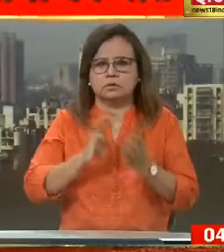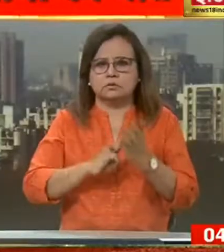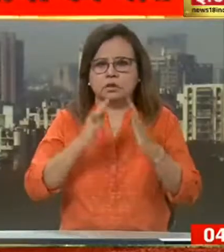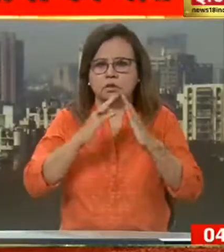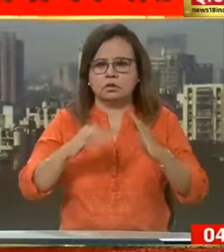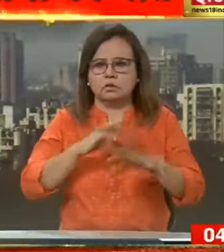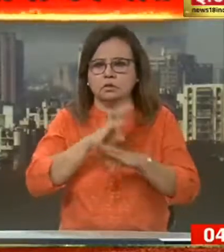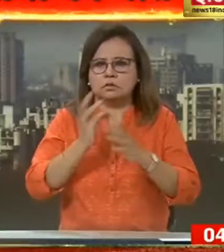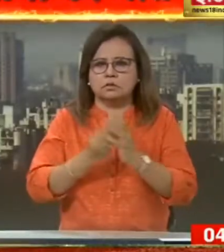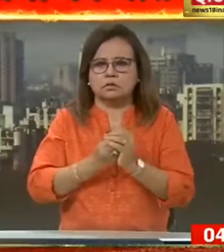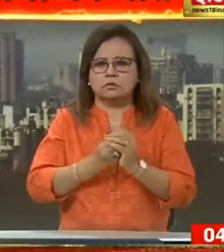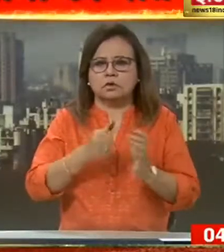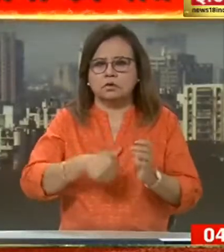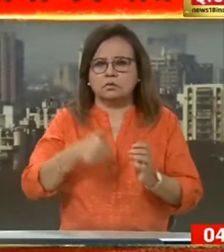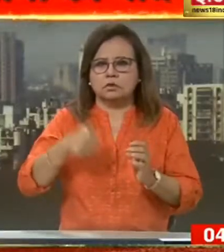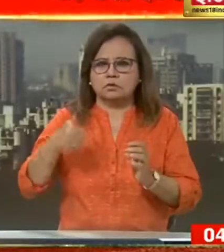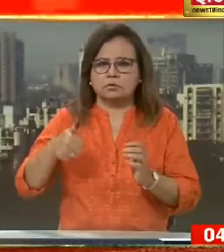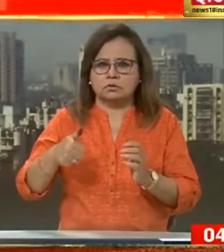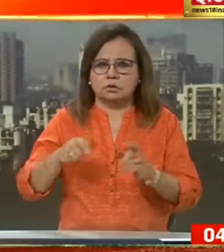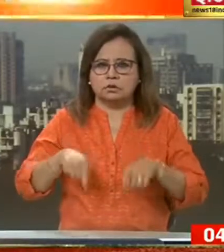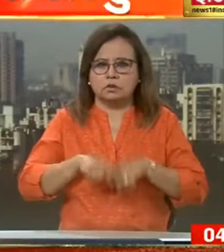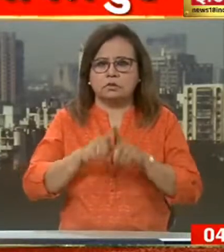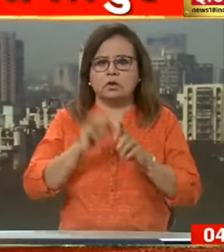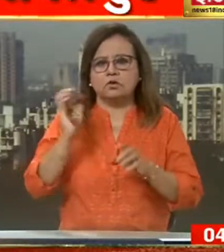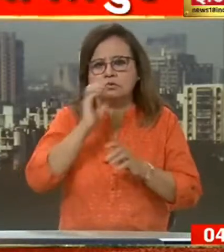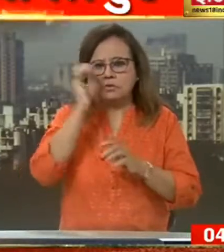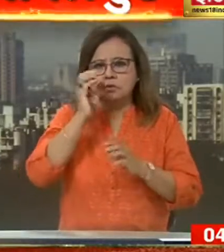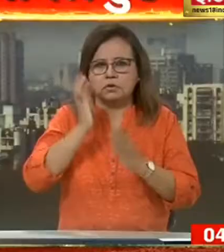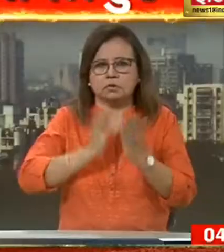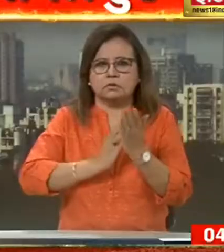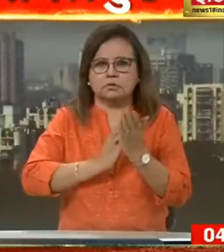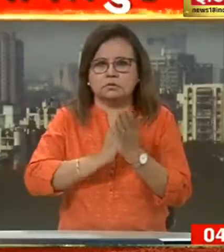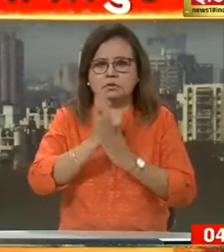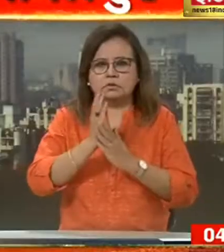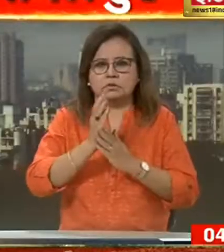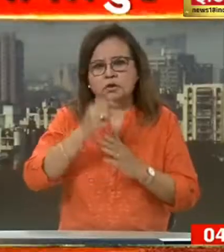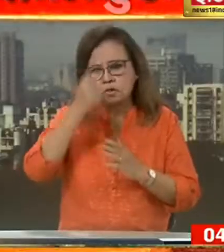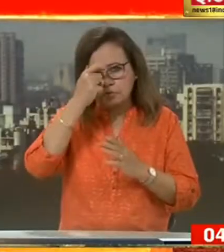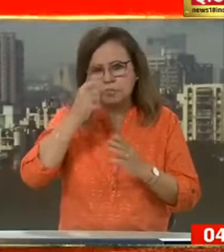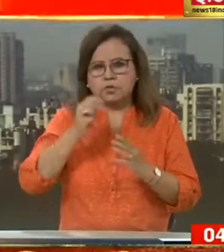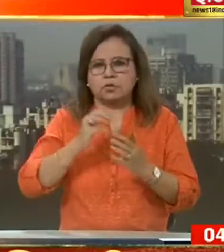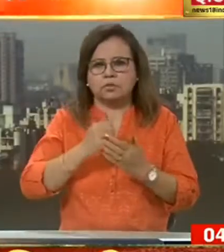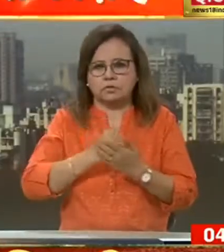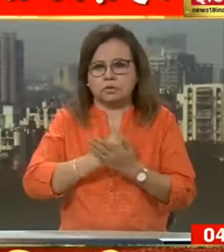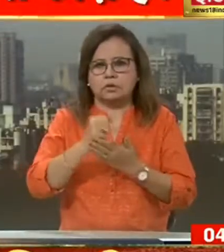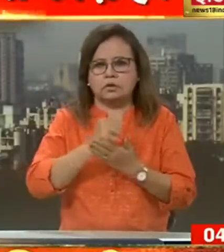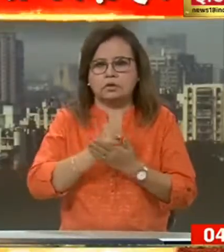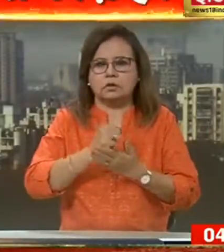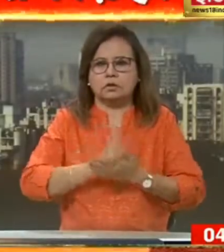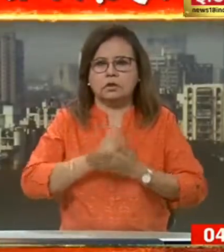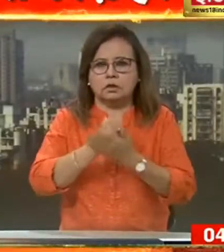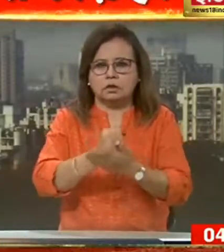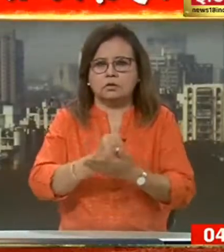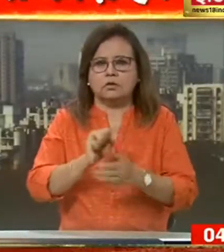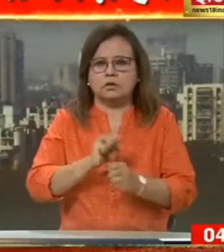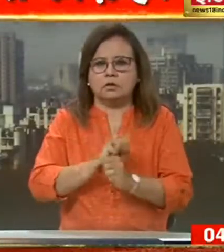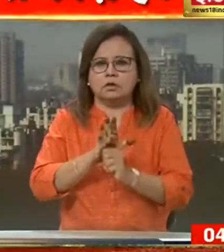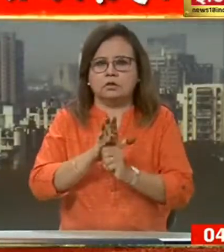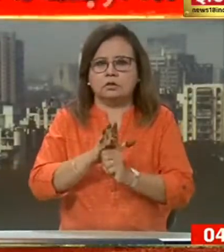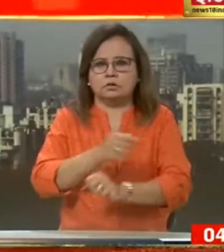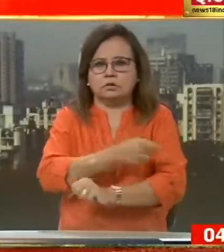आवास में सभी जिलाधिकारियों एवं आयुक्तों के साथ वीडियो कांफ्रेंसिंग के माध्यम से आपदा राहत कार्यों